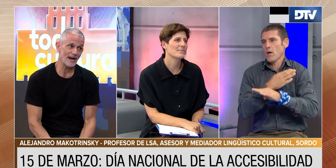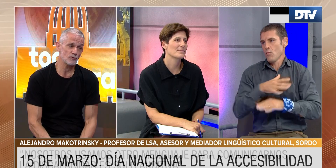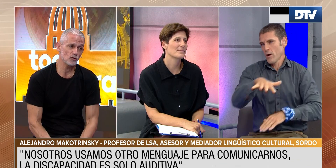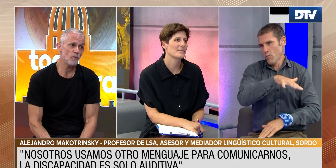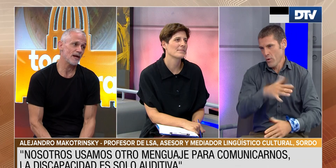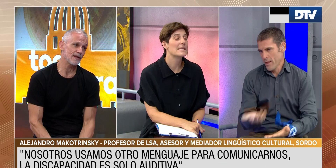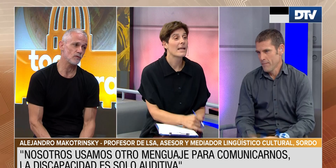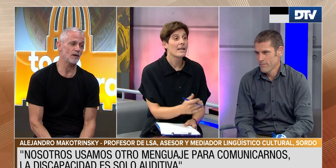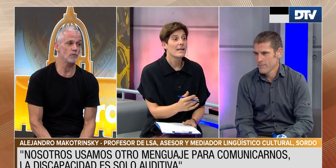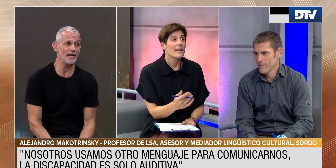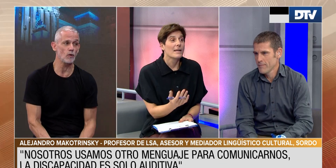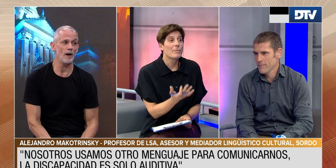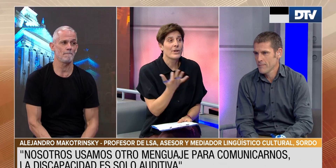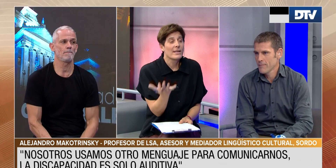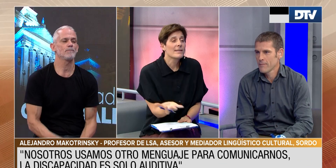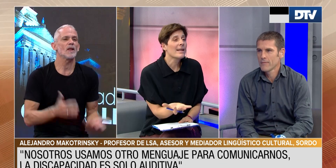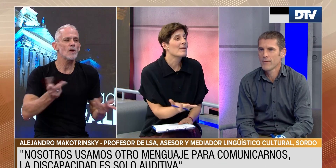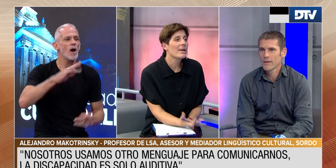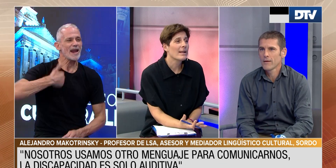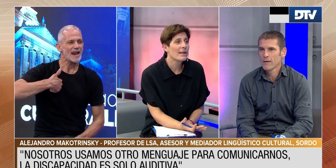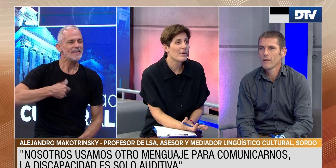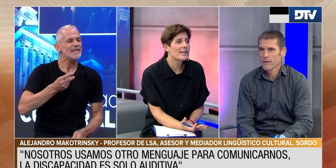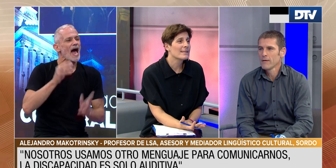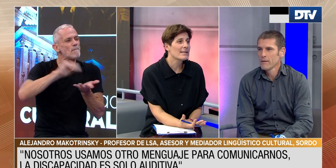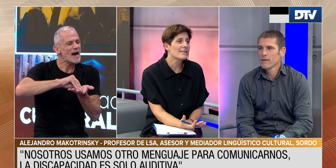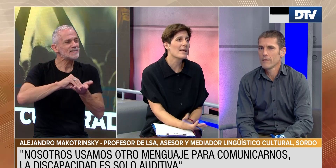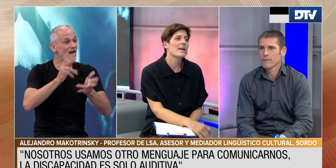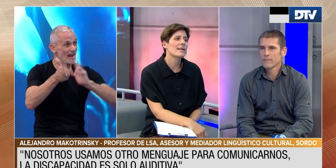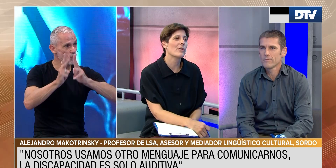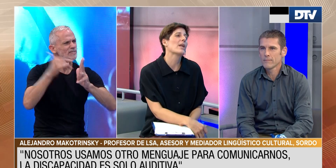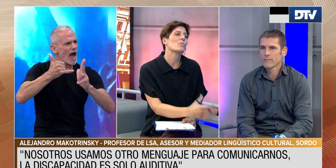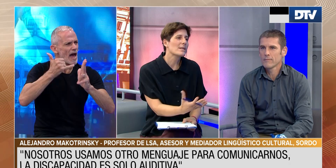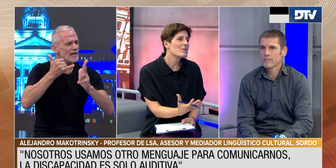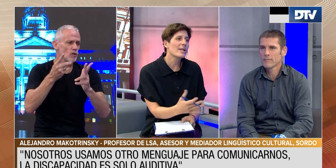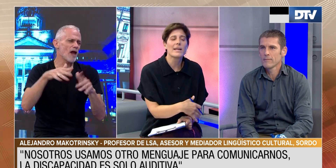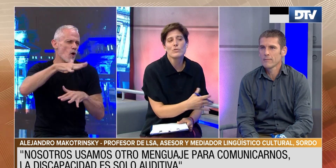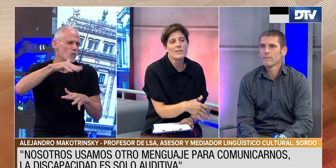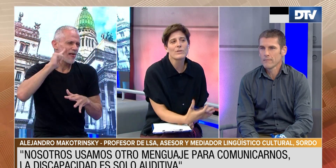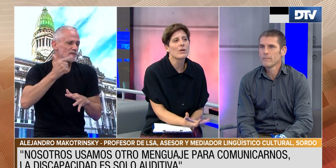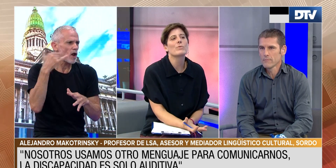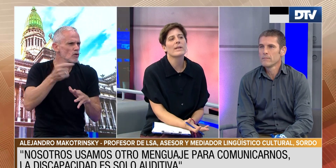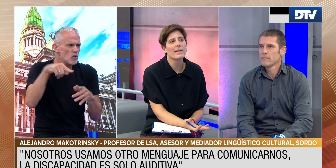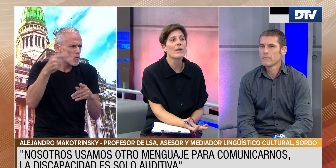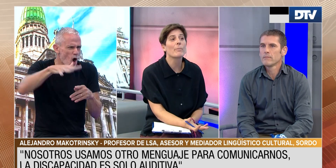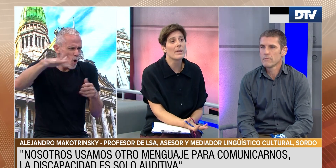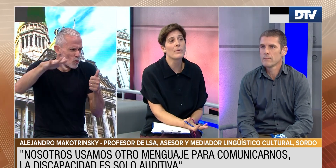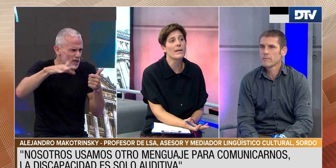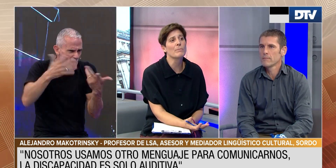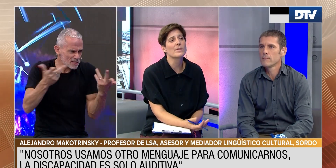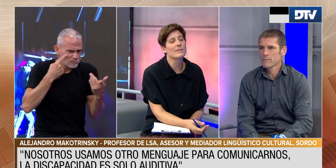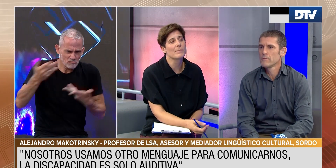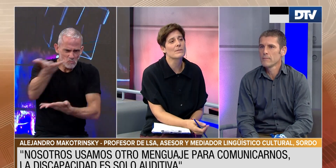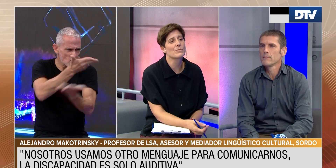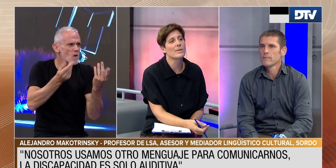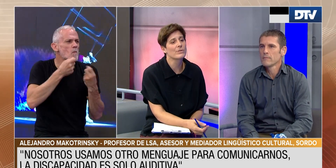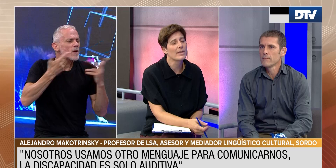derecho para nosotros para tener nuestra propia lengua. Pero en Argentina, además de la lengua de señas o de la comunidad sorda, hay muchas otras comunidades que conviven,